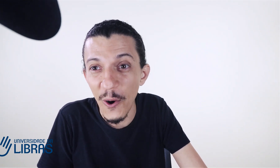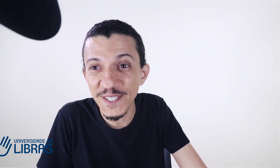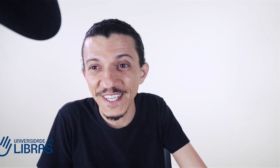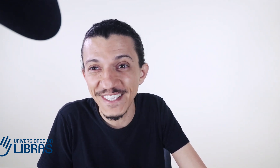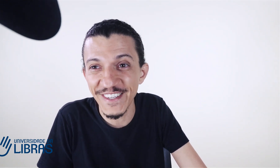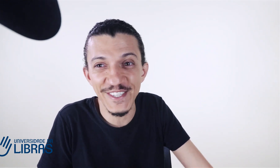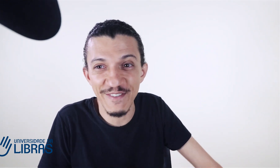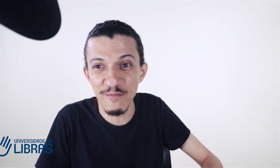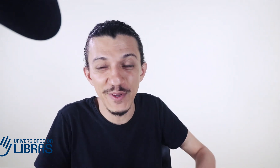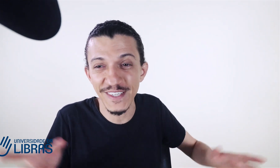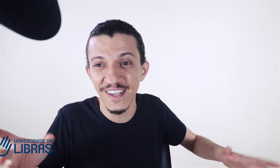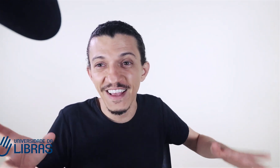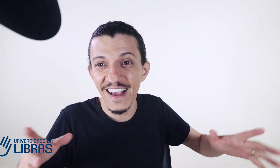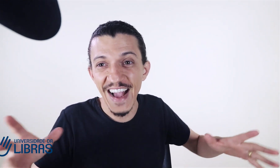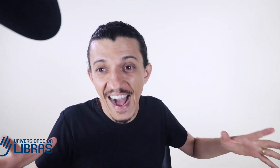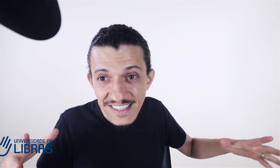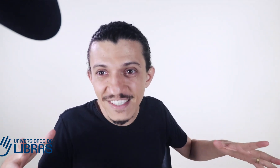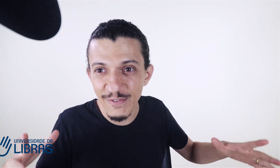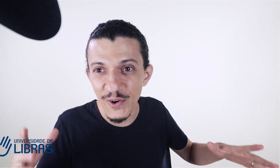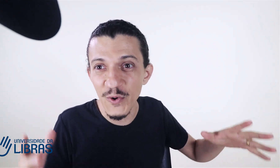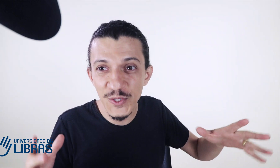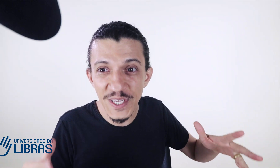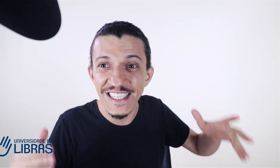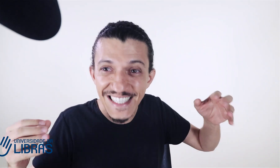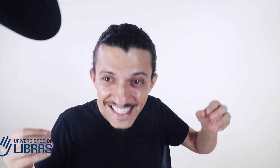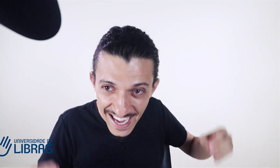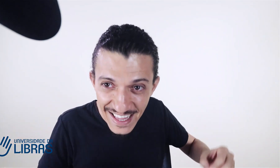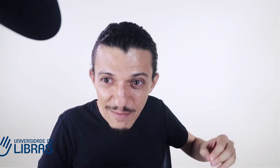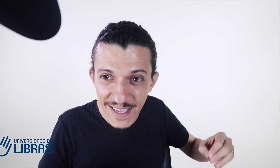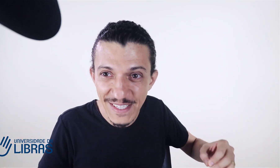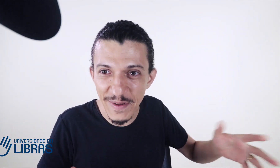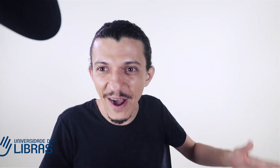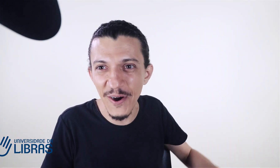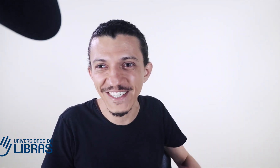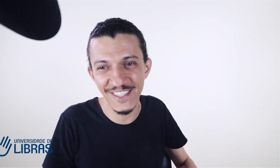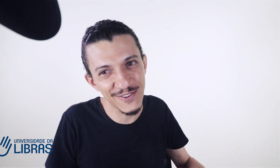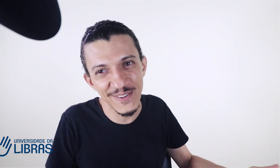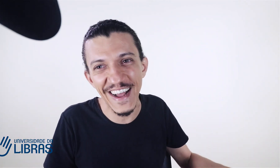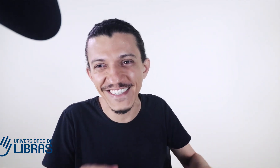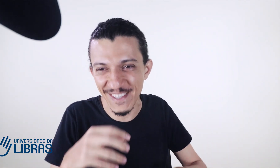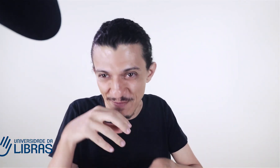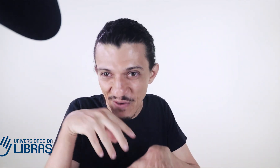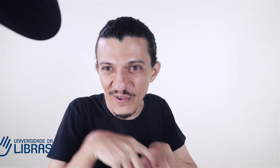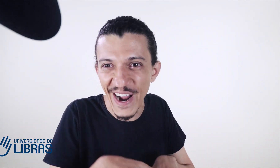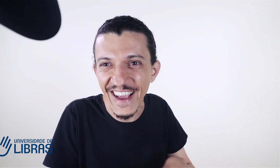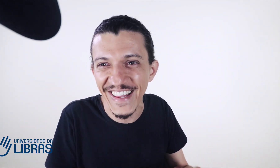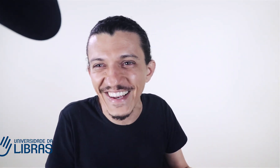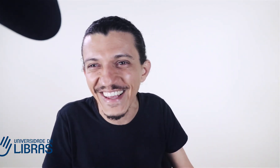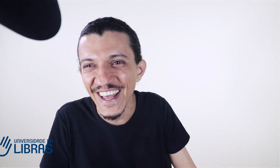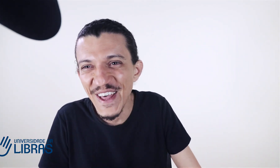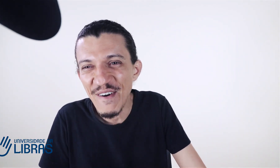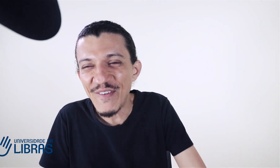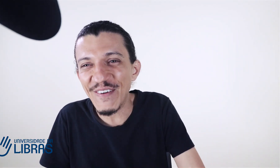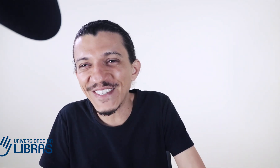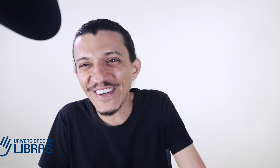rochas, assim, então você vê muitas casas que foram construídas exatamente em cima da rocha. A dificuldade é você perfurar aquele ali para você